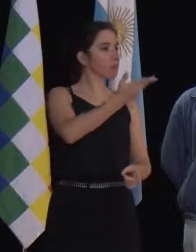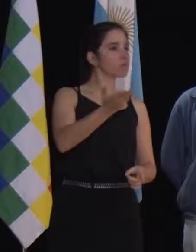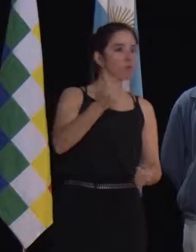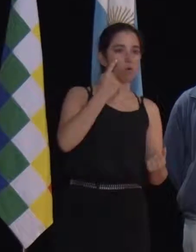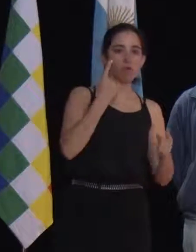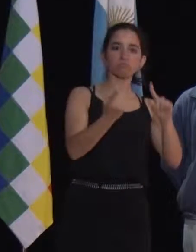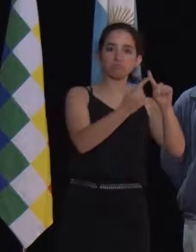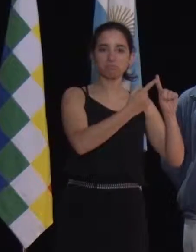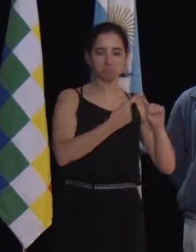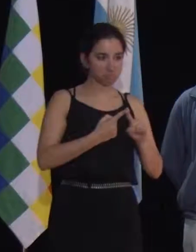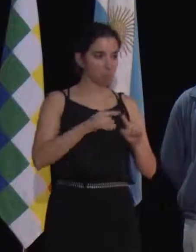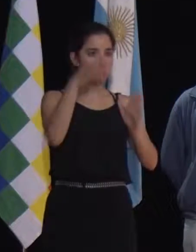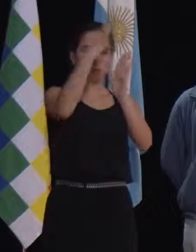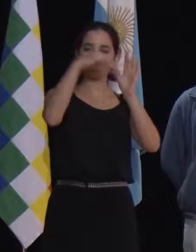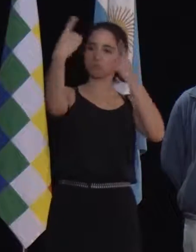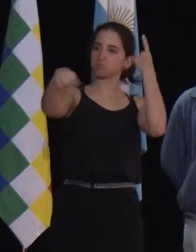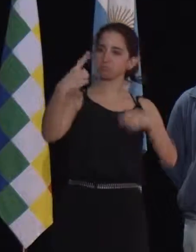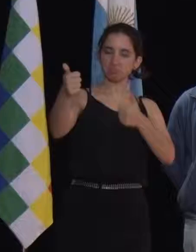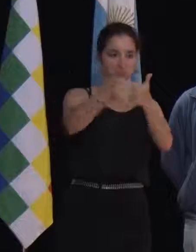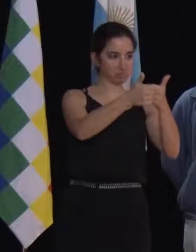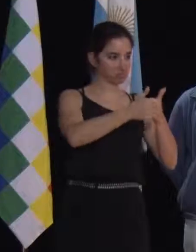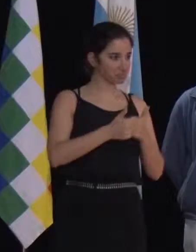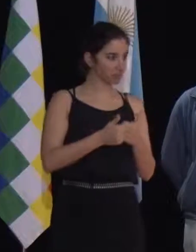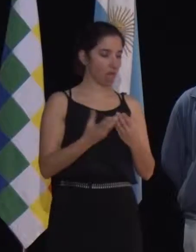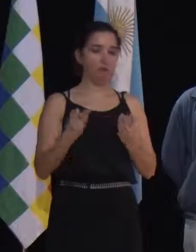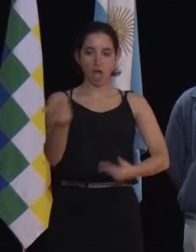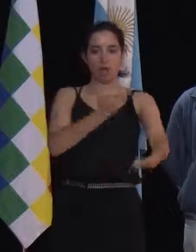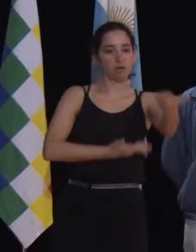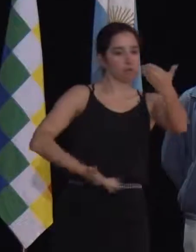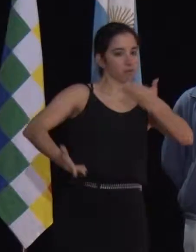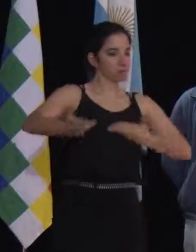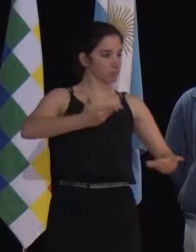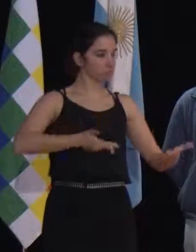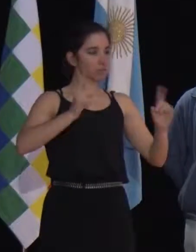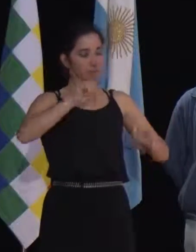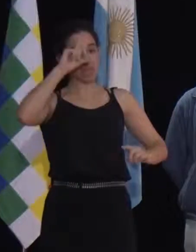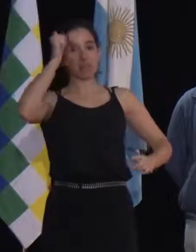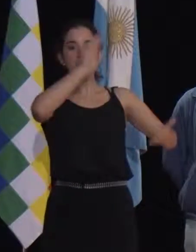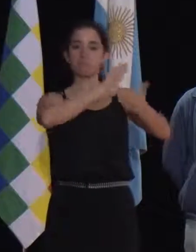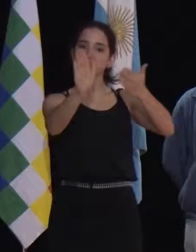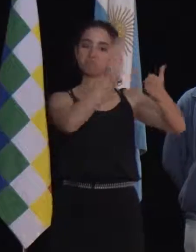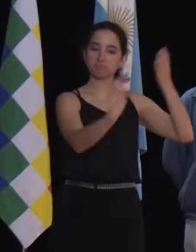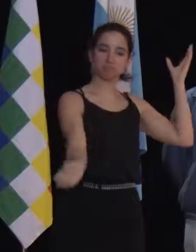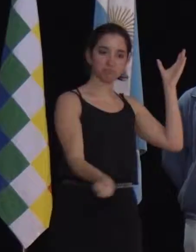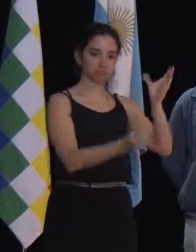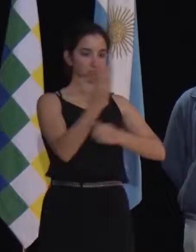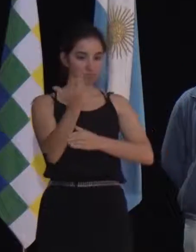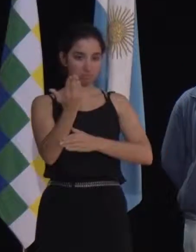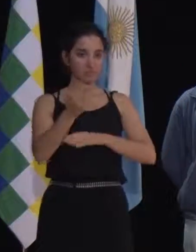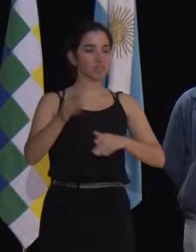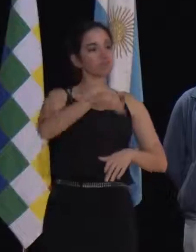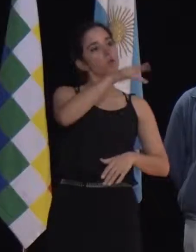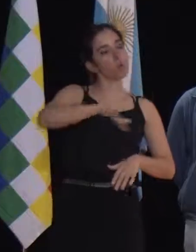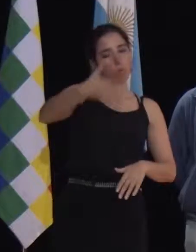proyectos diferentes a los nuestros para así que ayudarnos entre todos y generar nuevas ideas para llevar también hasta a nuestra